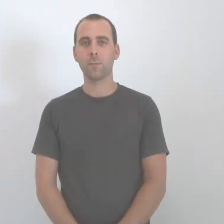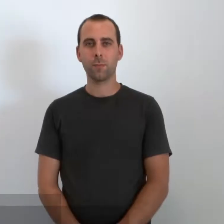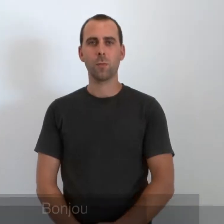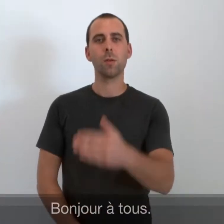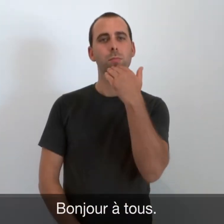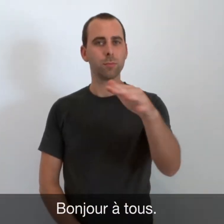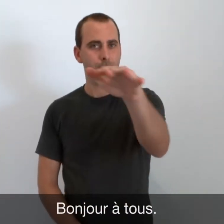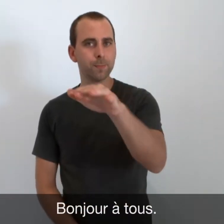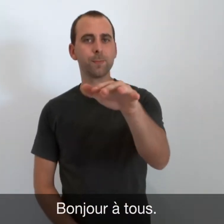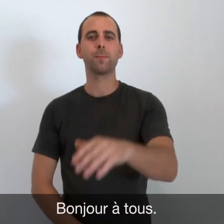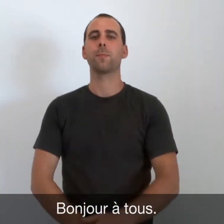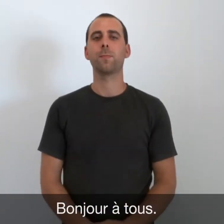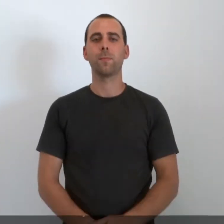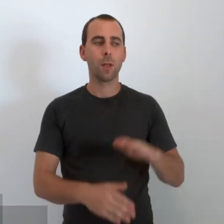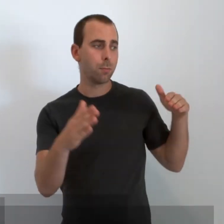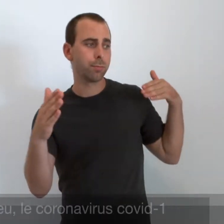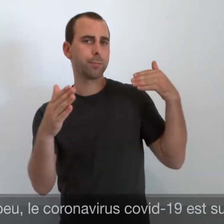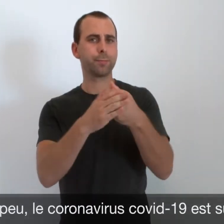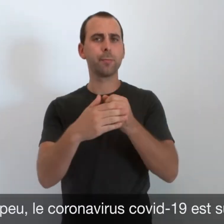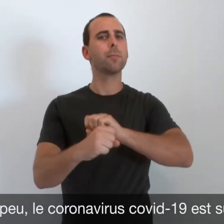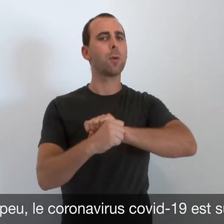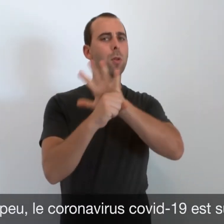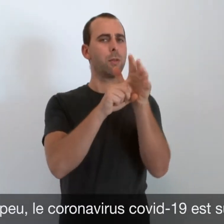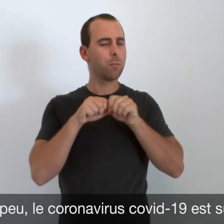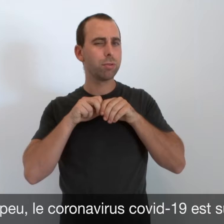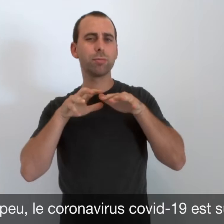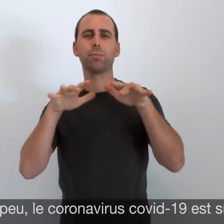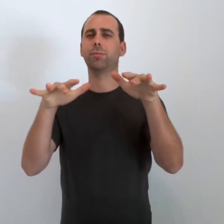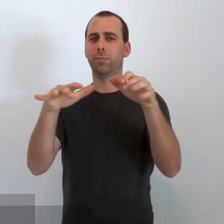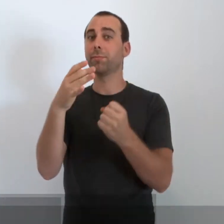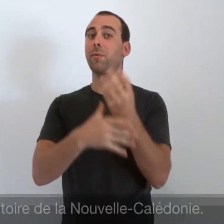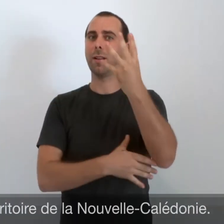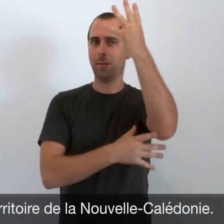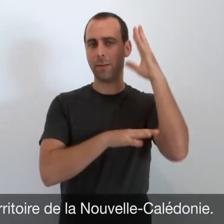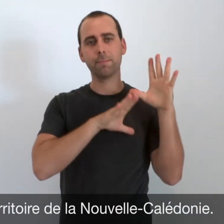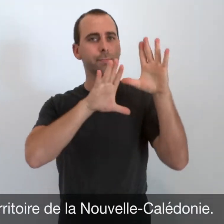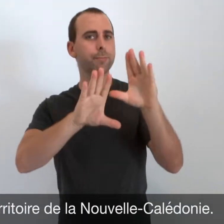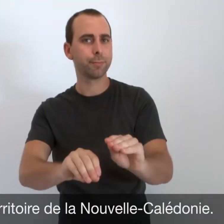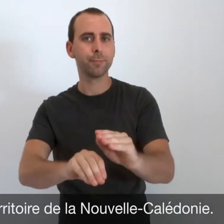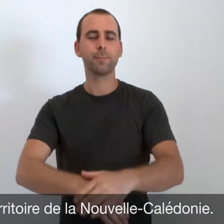Bonjour à tous. Depuis peu, le coronavirus Covid-19 est sur le territoire de la